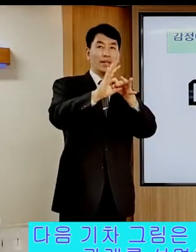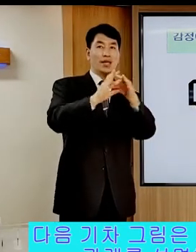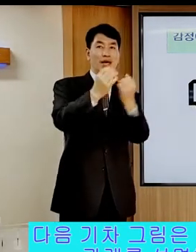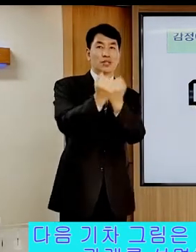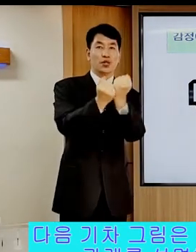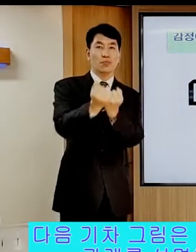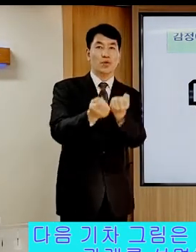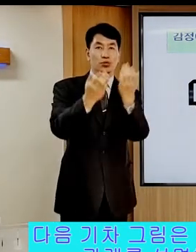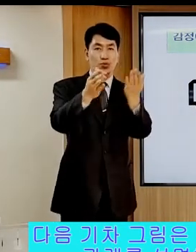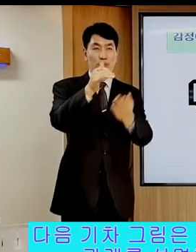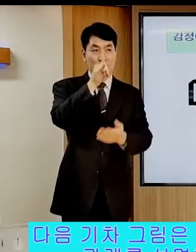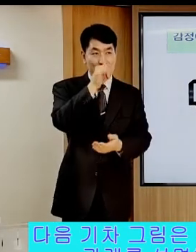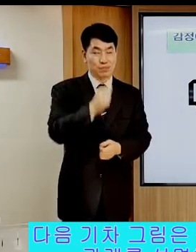관계 설명해주고 있습니다.